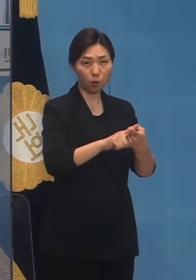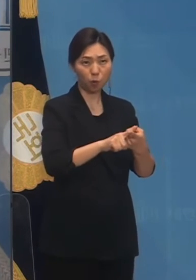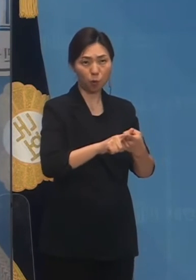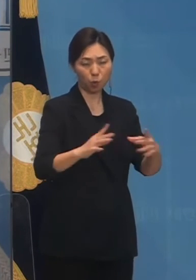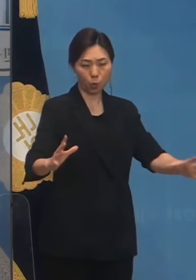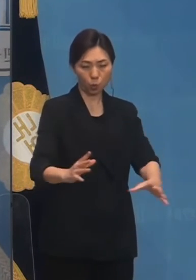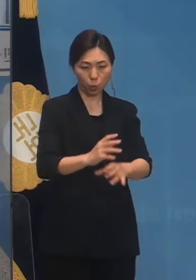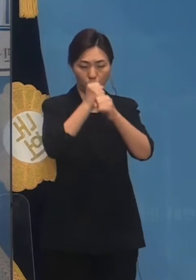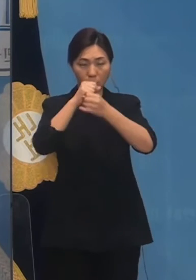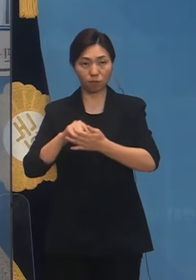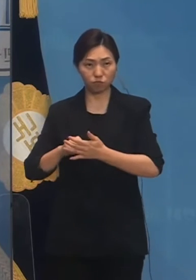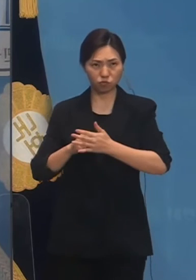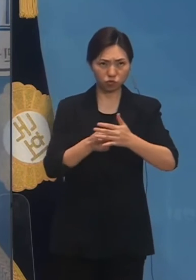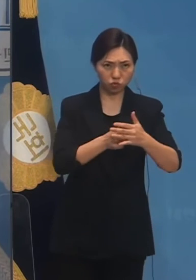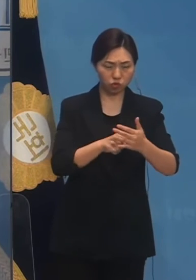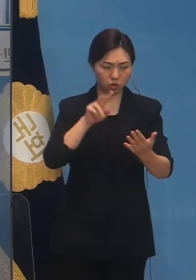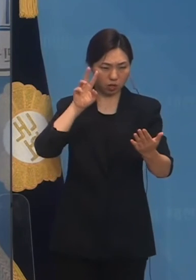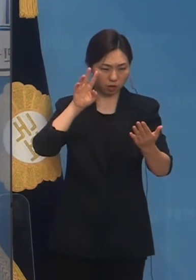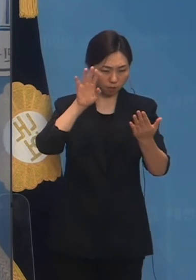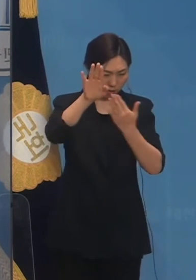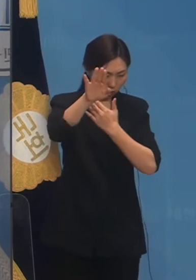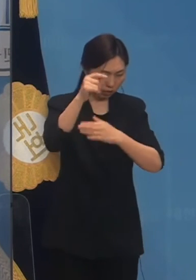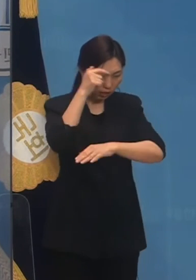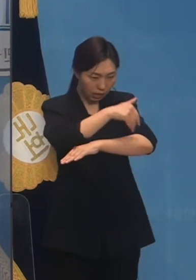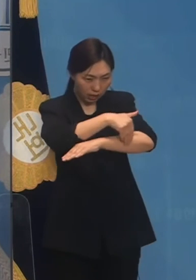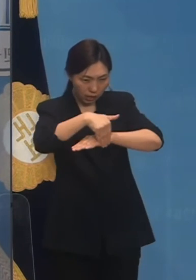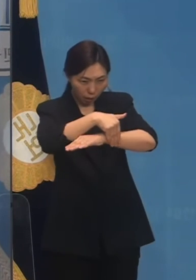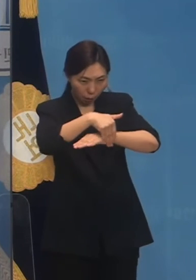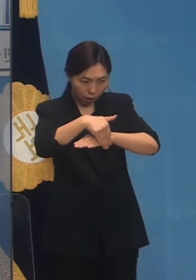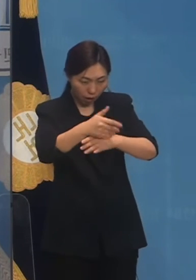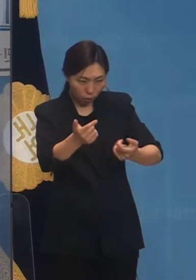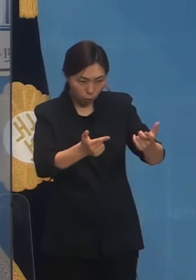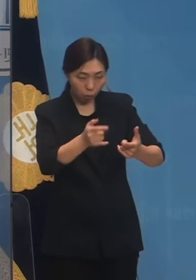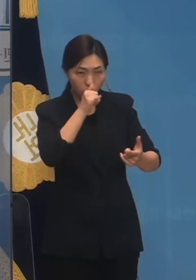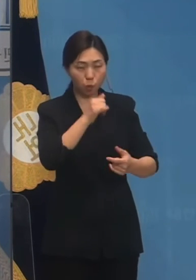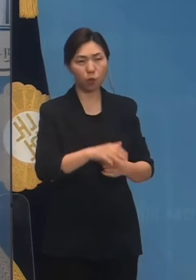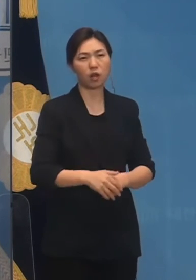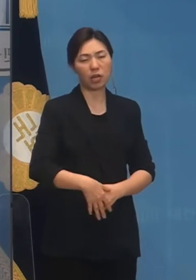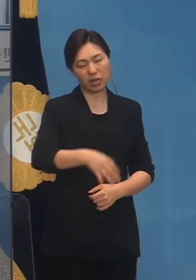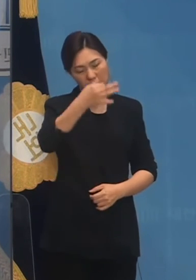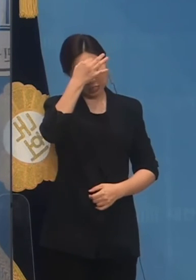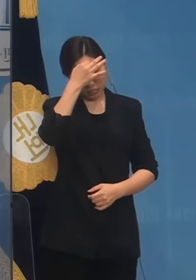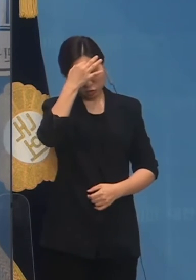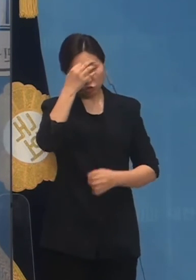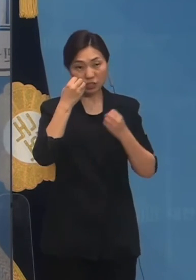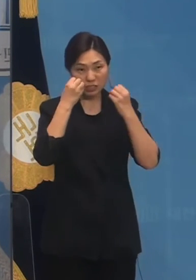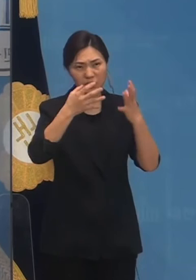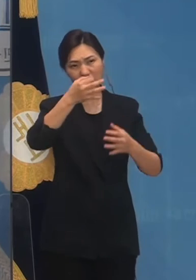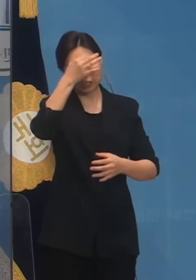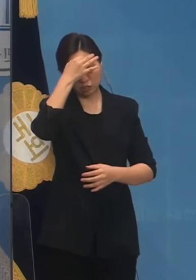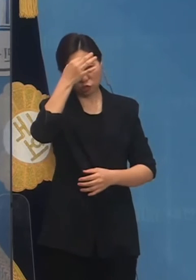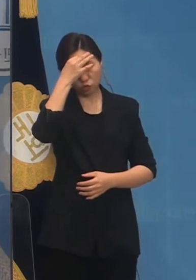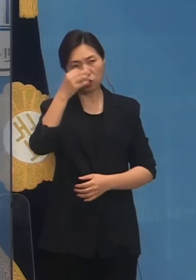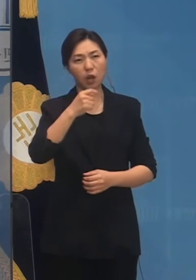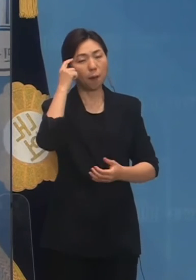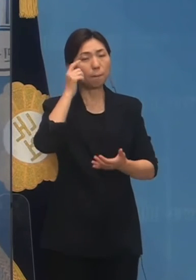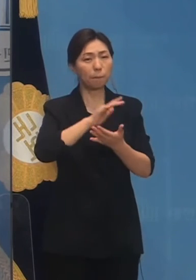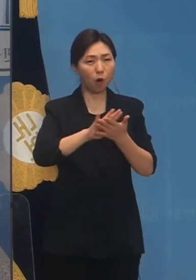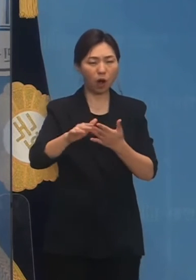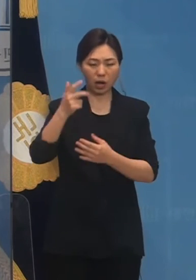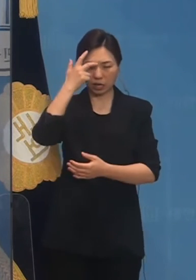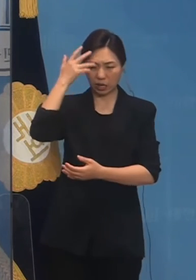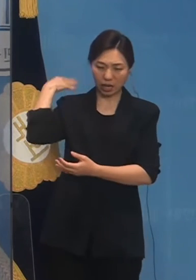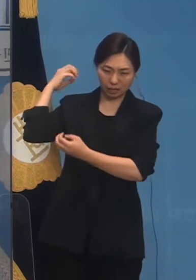통합 추진하고 규제는 합리적으로 조정해서 첨단과 전통, 평화와 생태가 좀 공존하는 경기도를